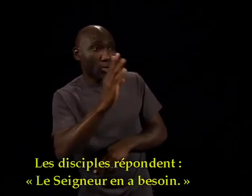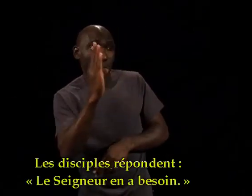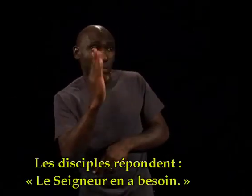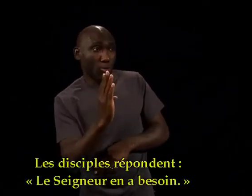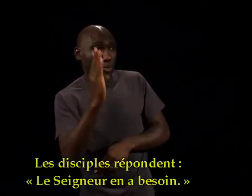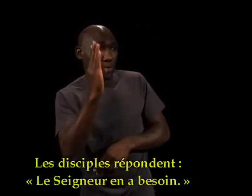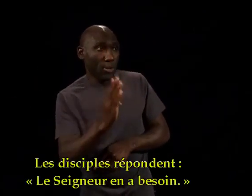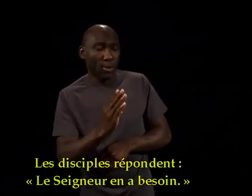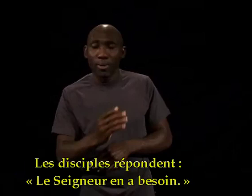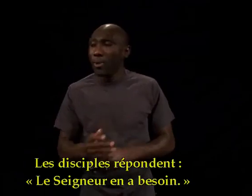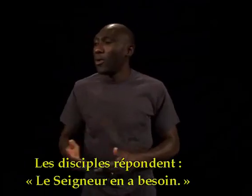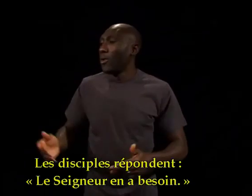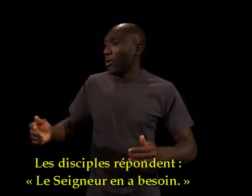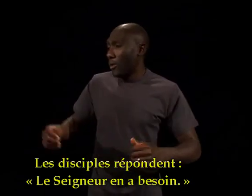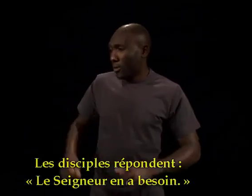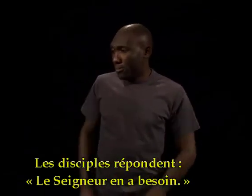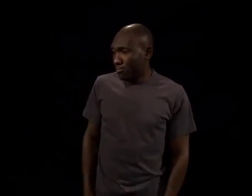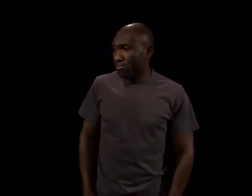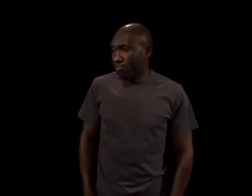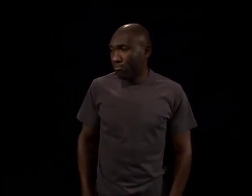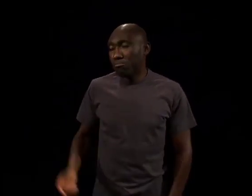Les disciples répondent: Le Seigneur en a besoin.